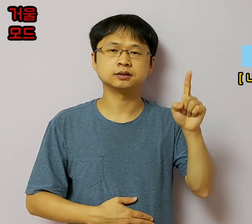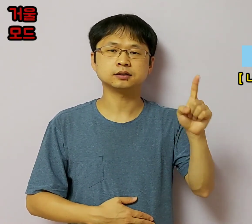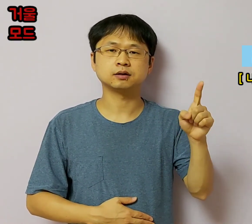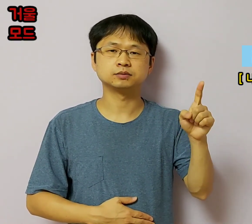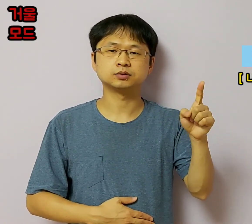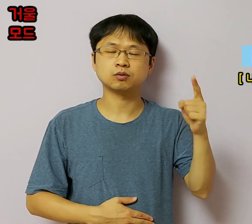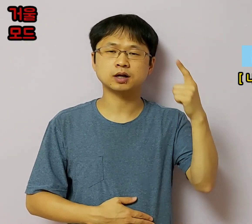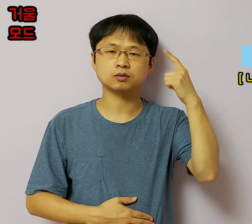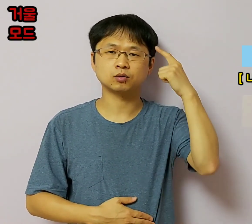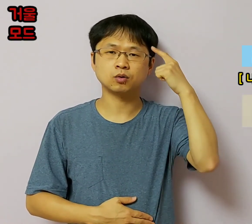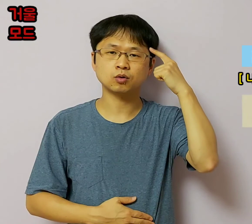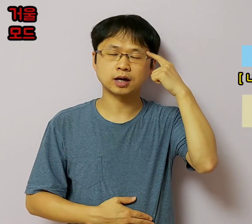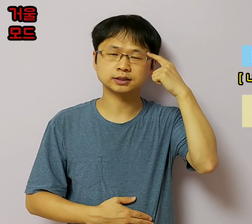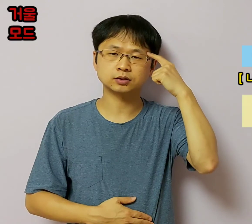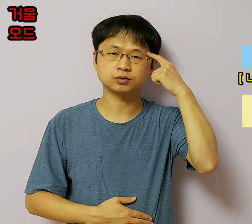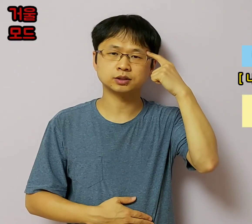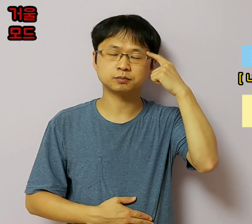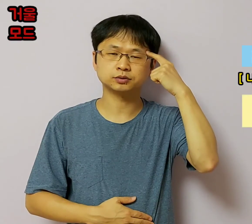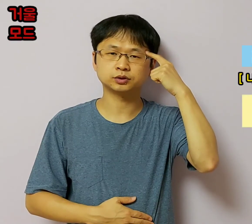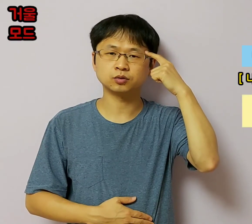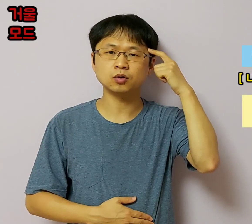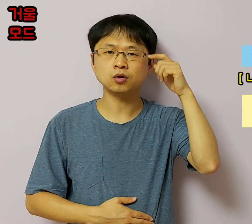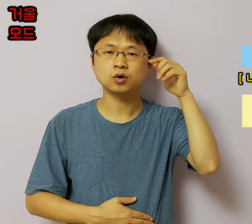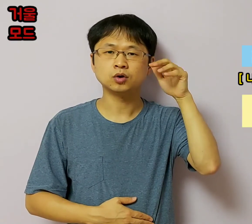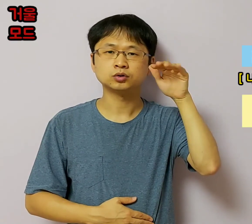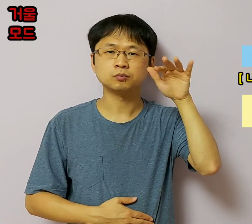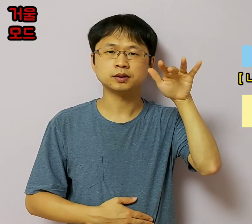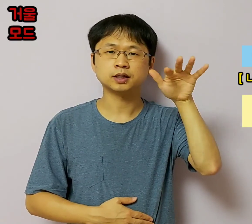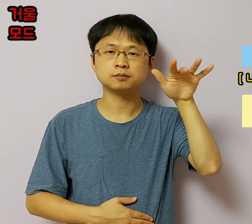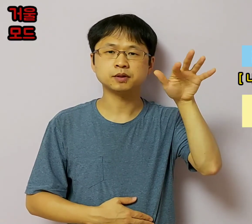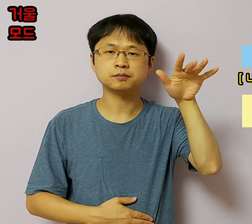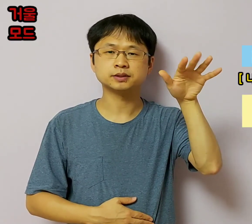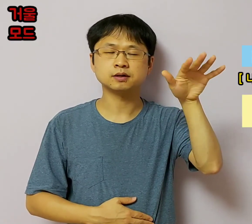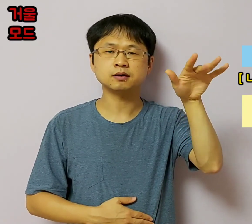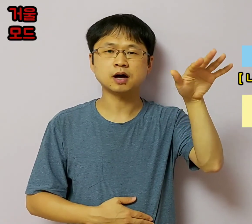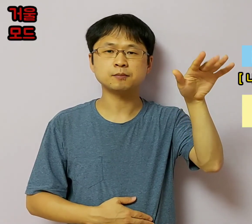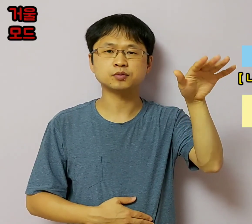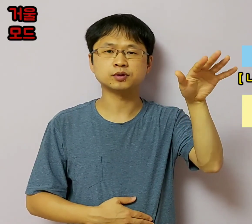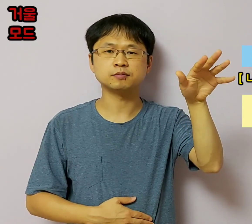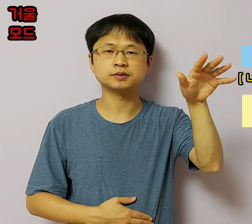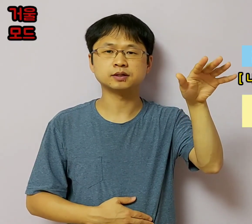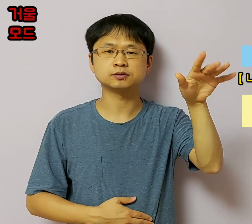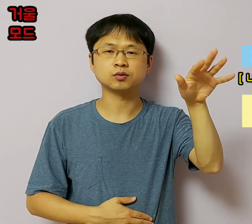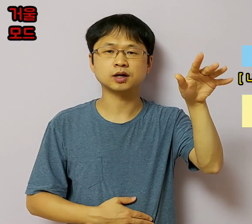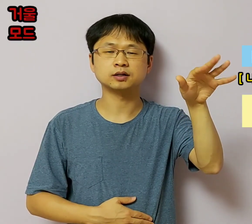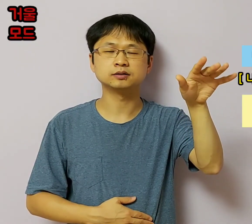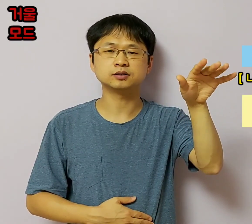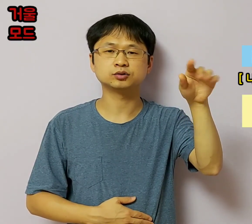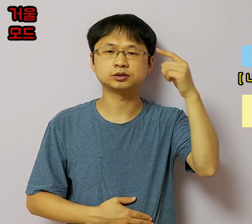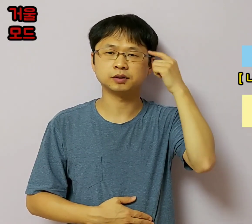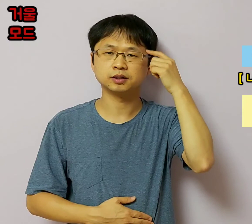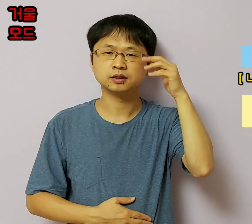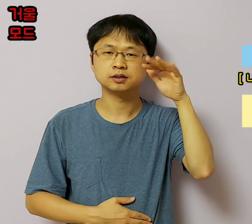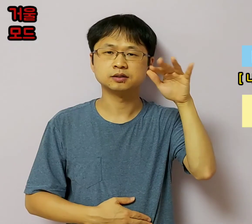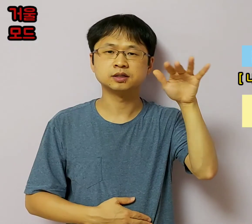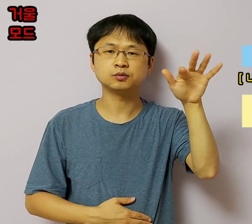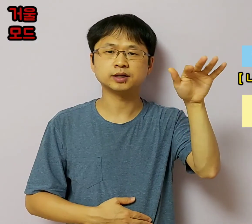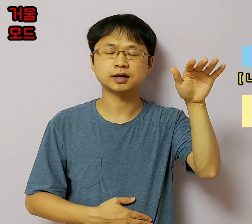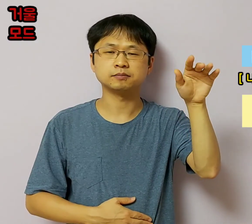것은 검지손가락으로 관자놀이 짚어주시고 손바닥을 펴면서 앞으로 내밀면서 손가락을 흔들어 주시면